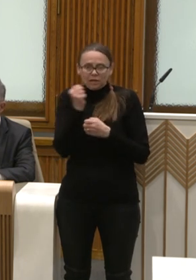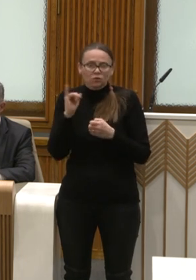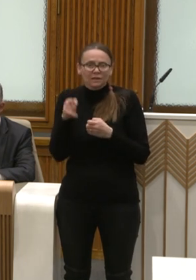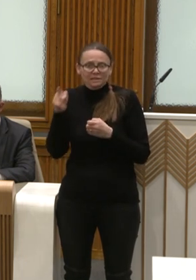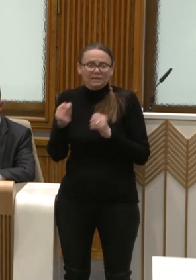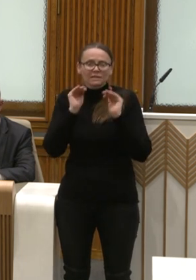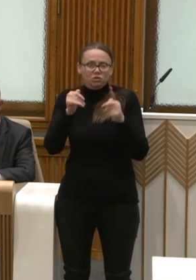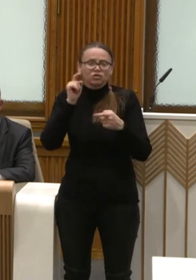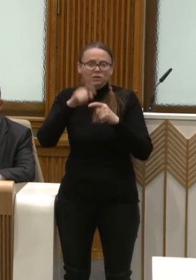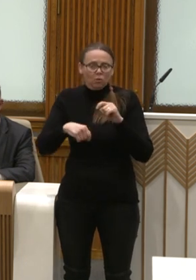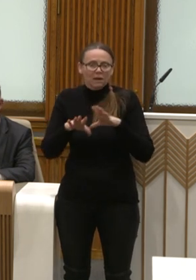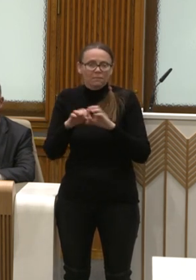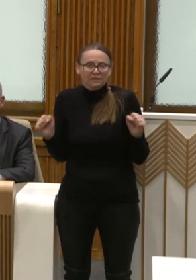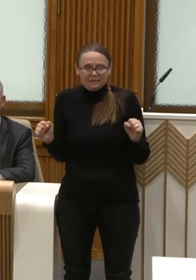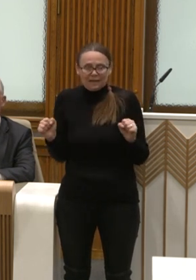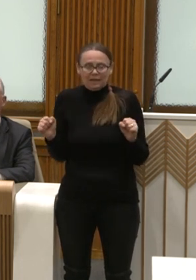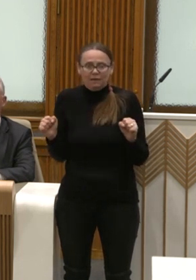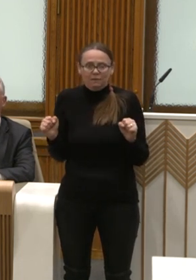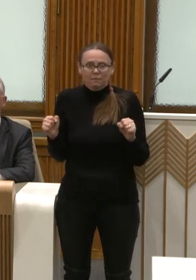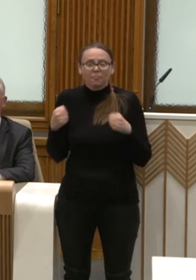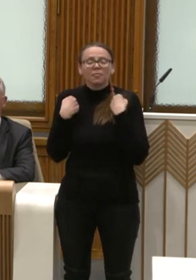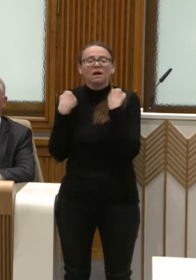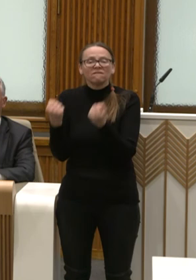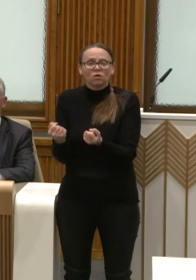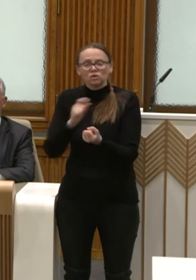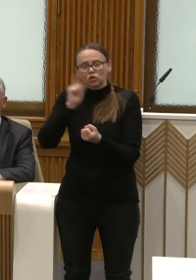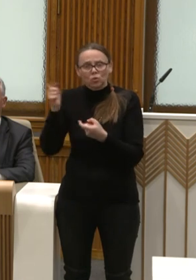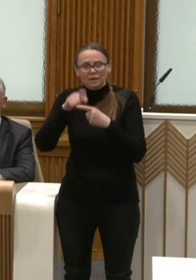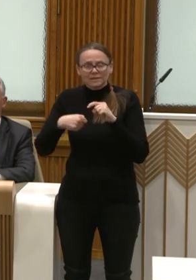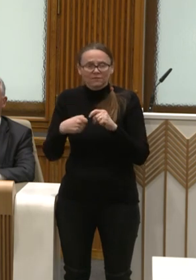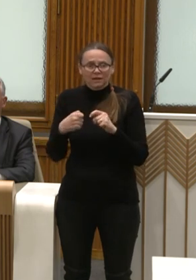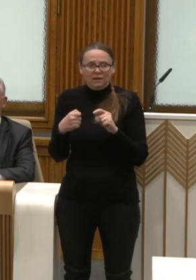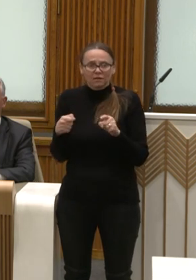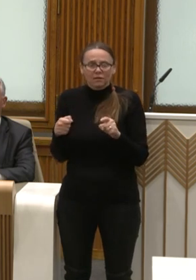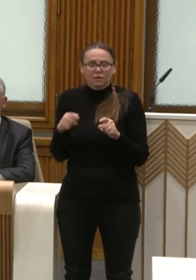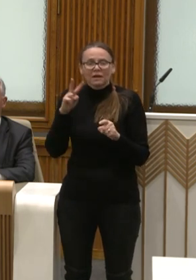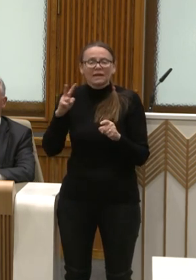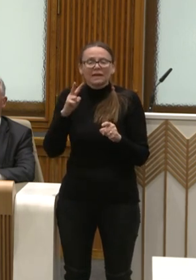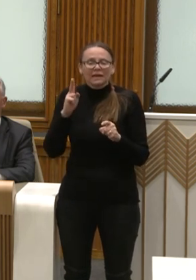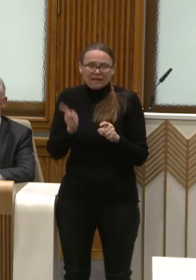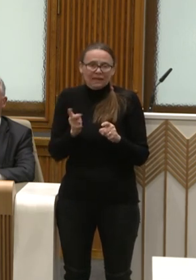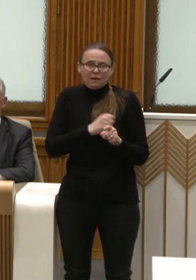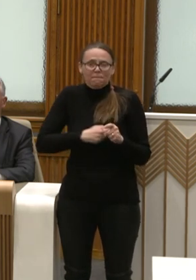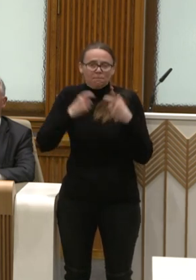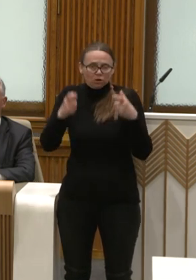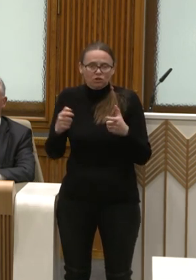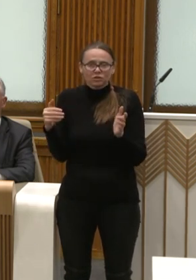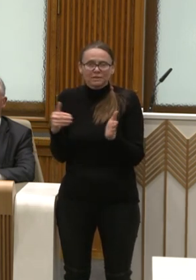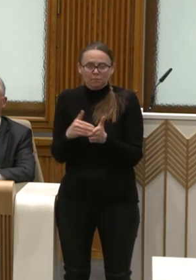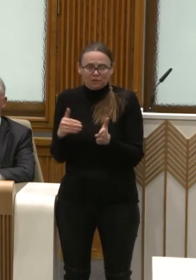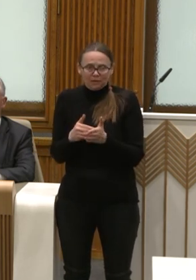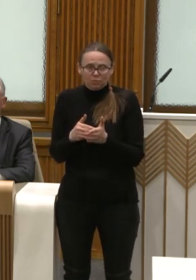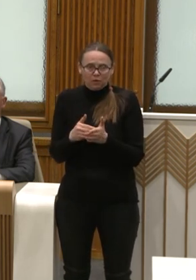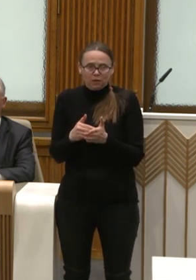zaščitna oprema izdela, vozijo druge stvari, ki jih recimo bolnišnice potrebujejo,